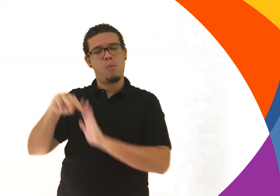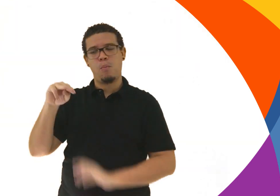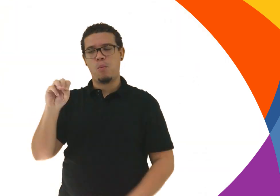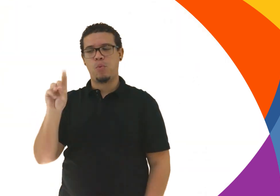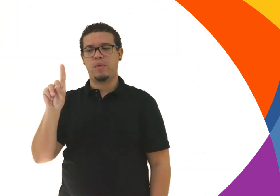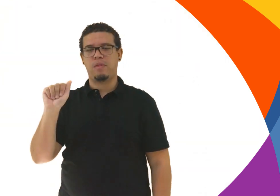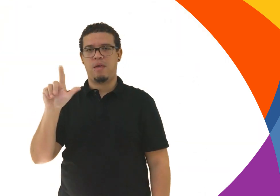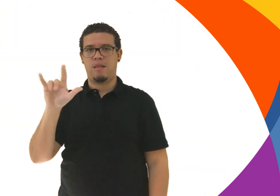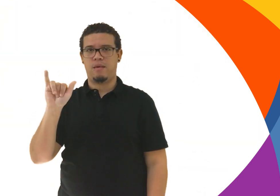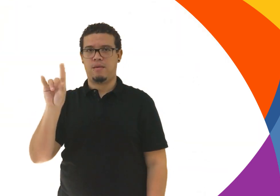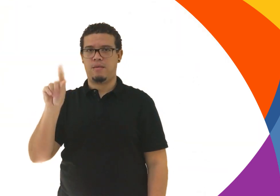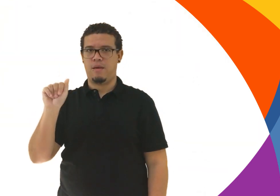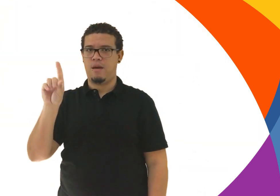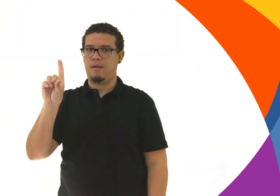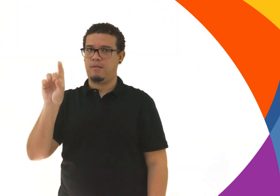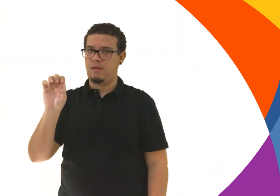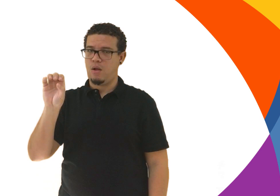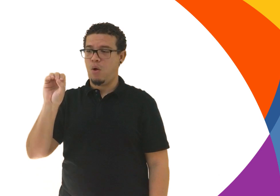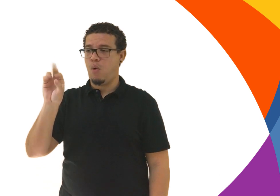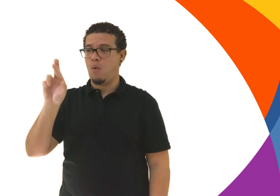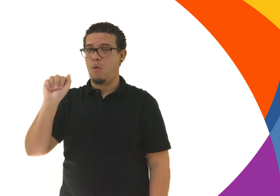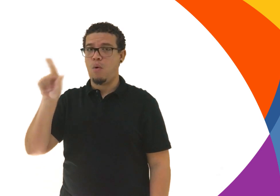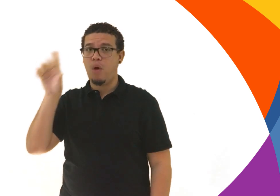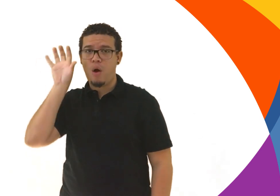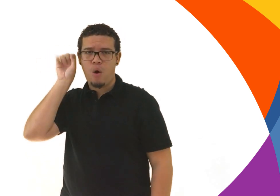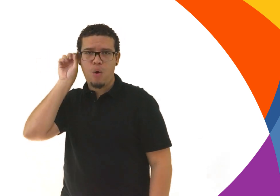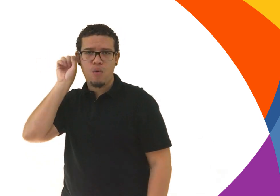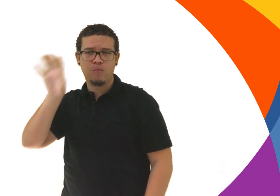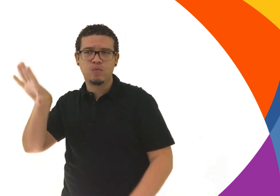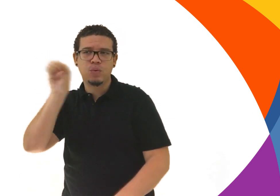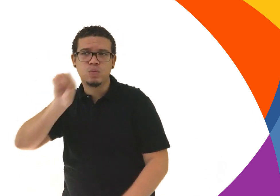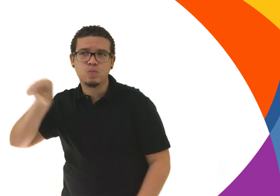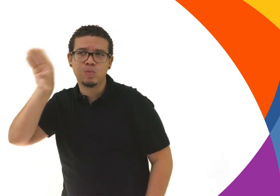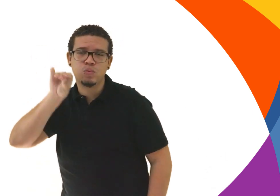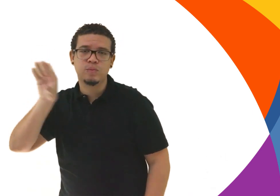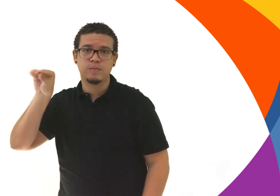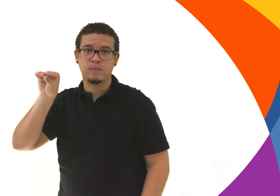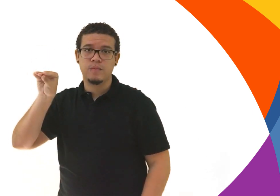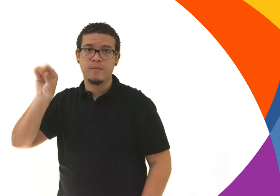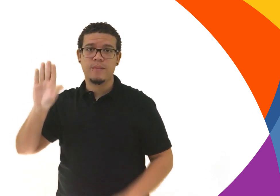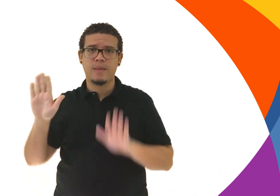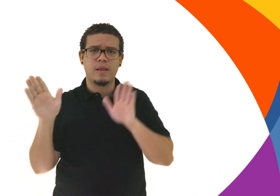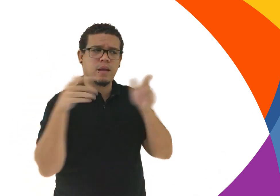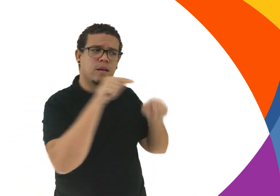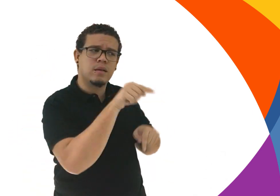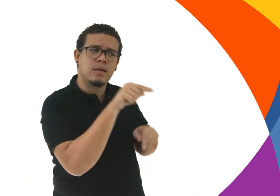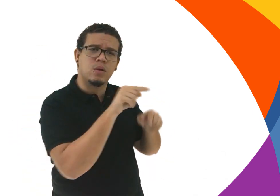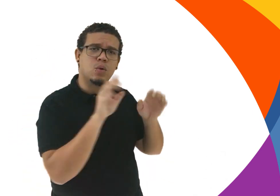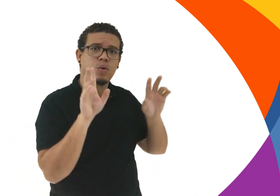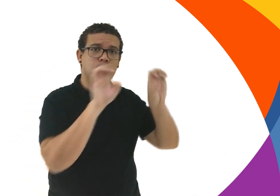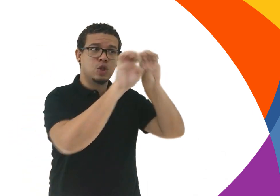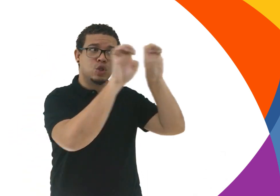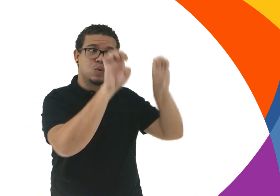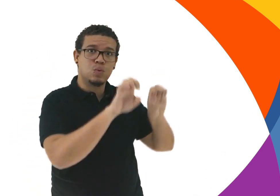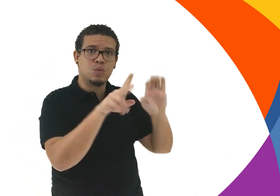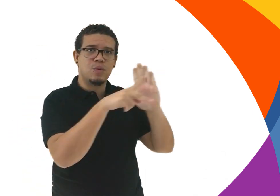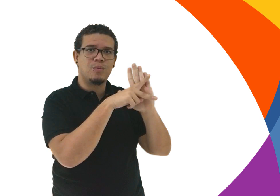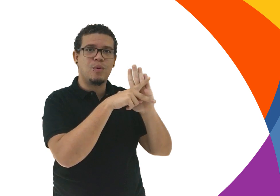de modalidade oral auditiva. Portanto, é nessa relação. Já a